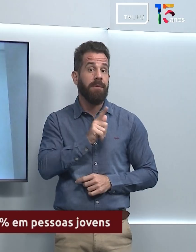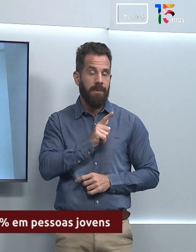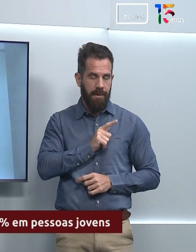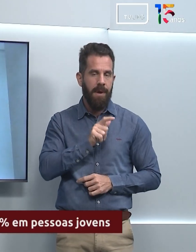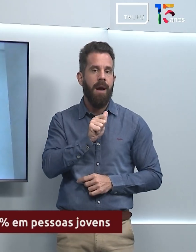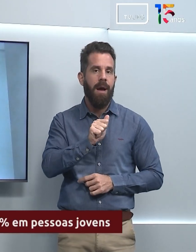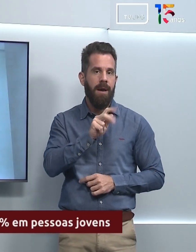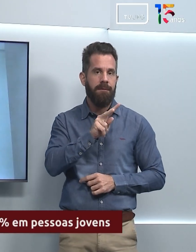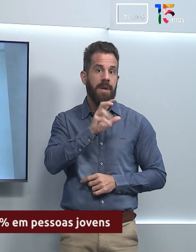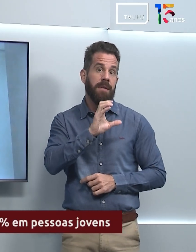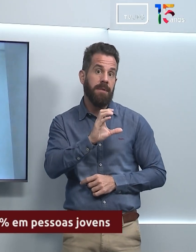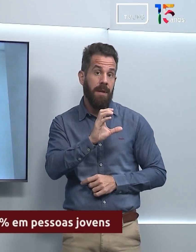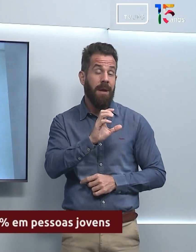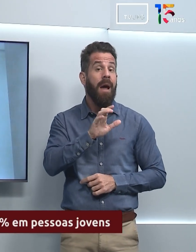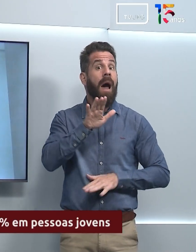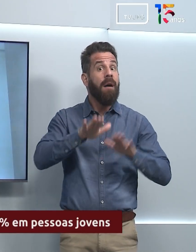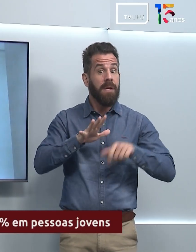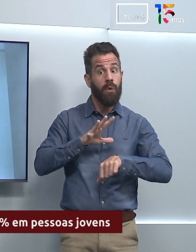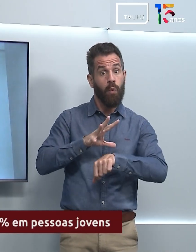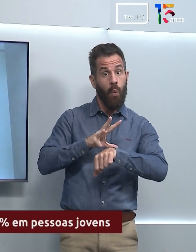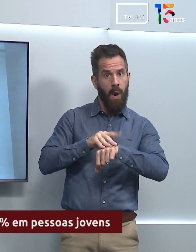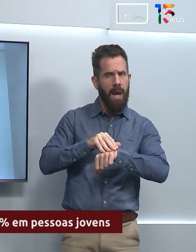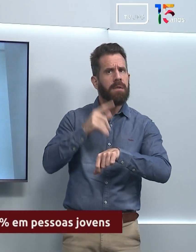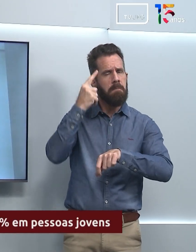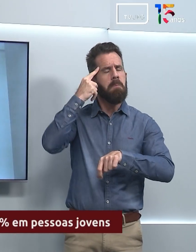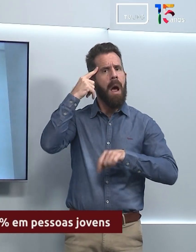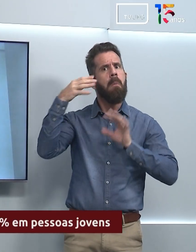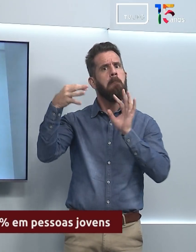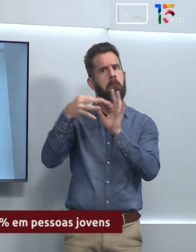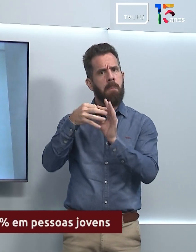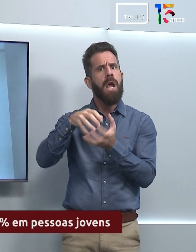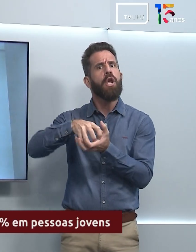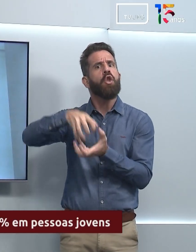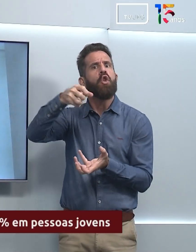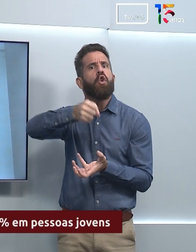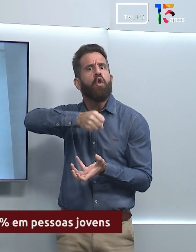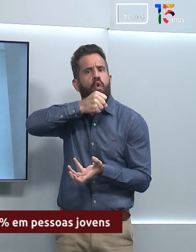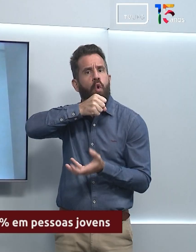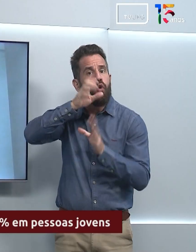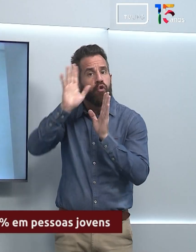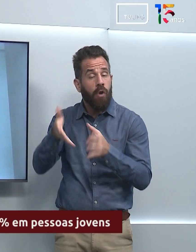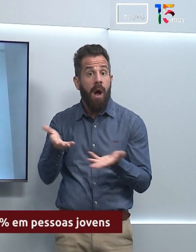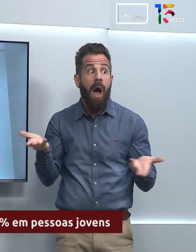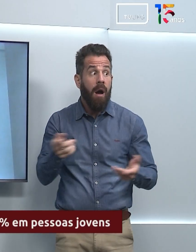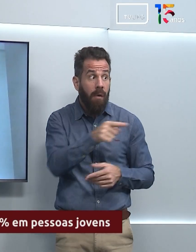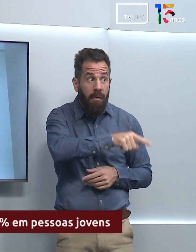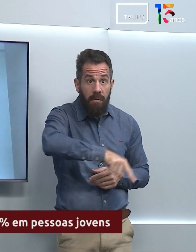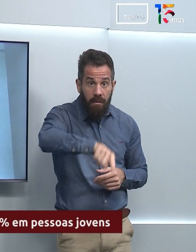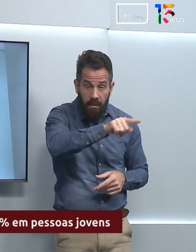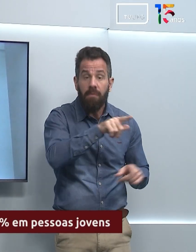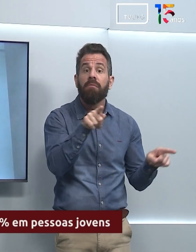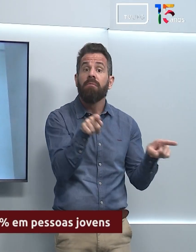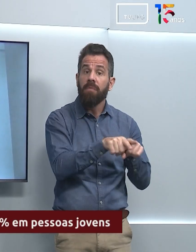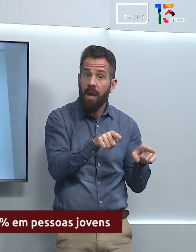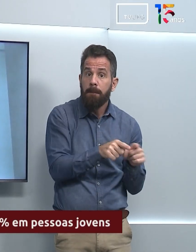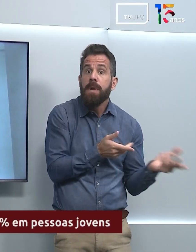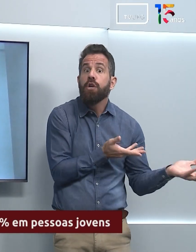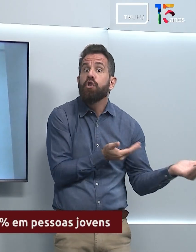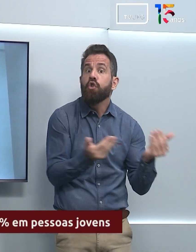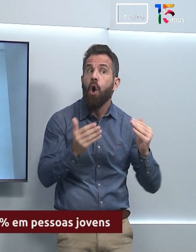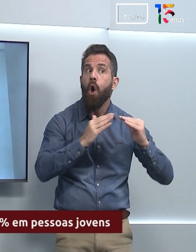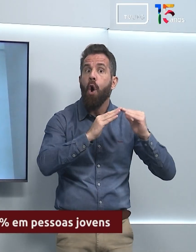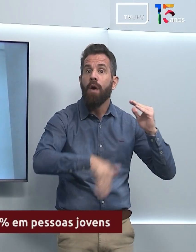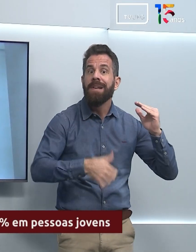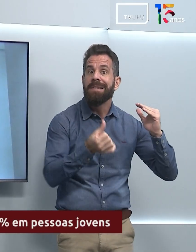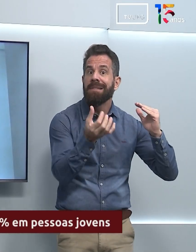gente associava muito ao idoso, hoje em dia a gente tem números elevadíssimos na população mais jovem. Doutora, a senhora